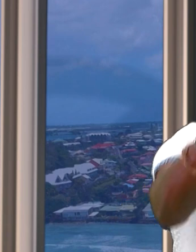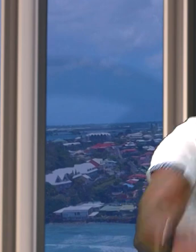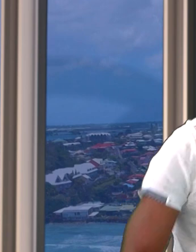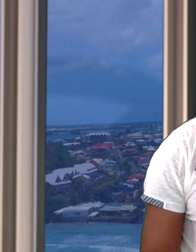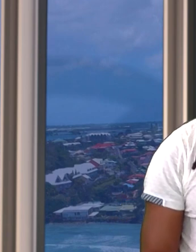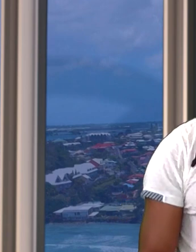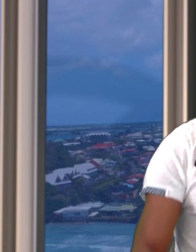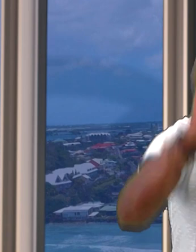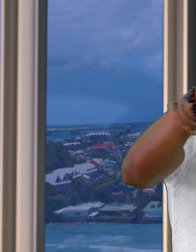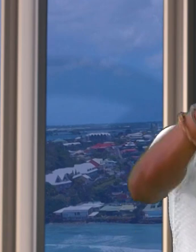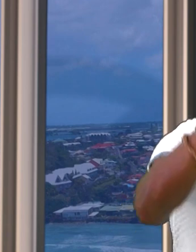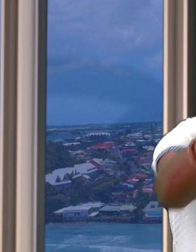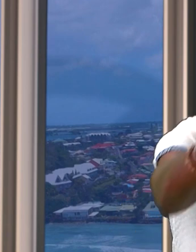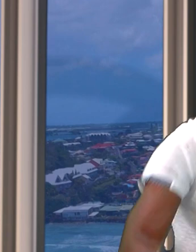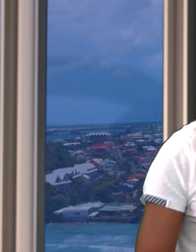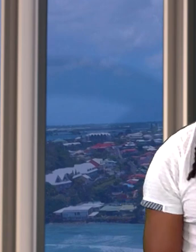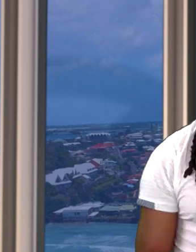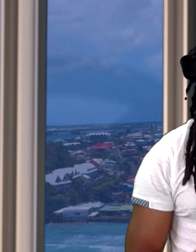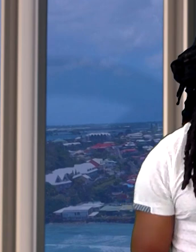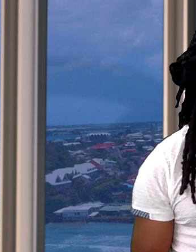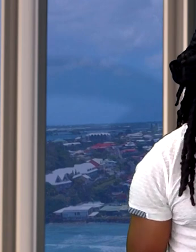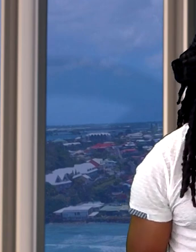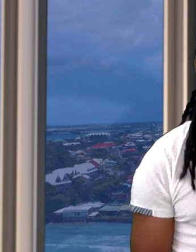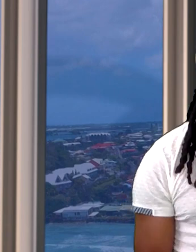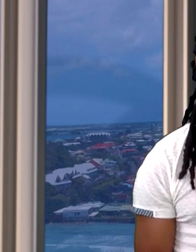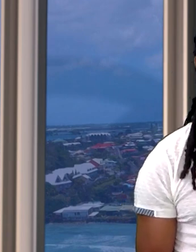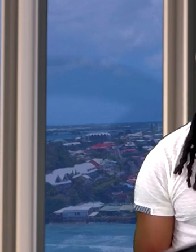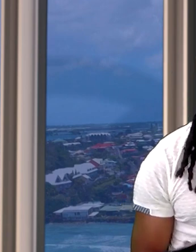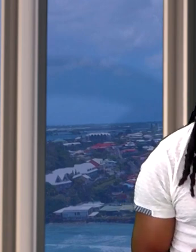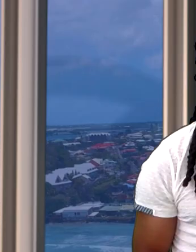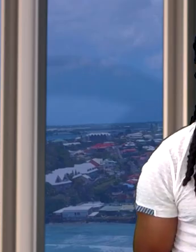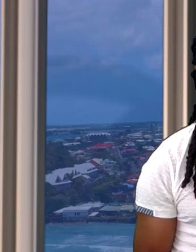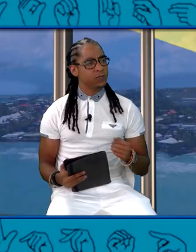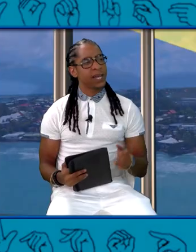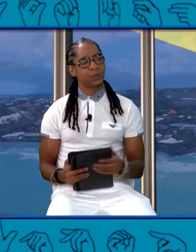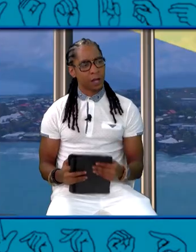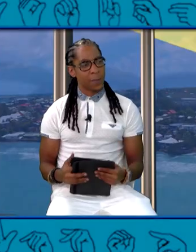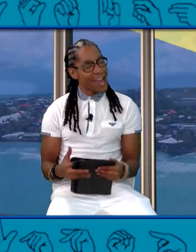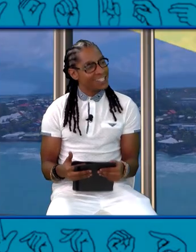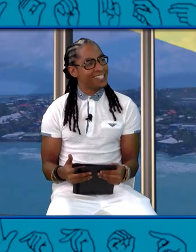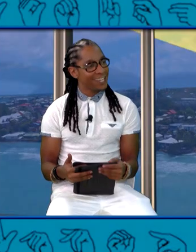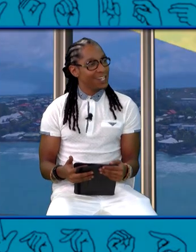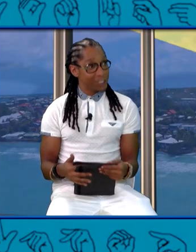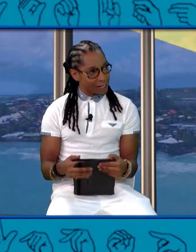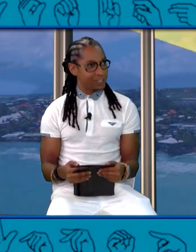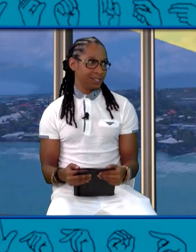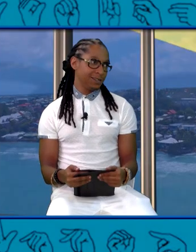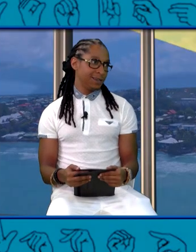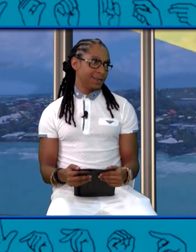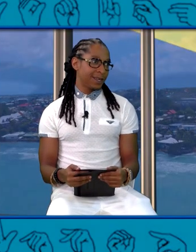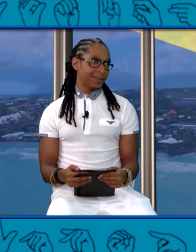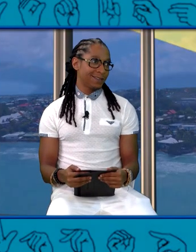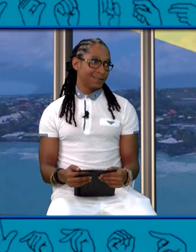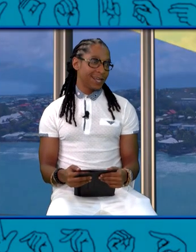love you, Guadeloupe, I love you, Martinique. Eh oui ! Alors, je sais que le programme du CERAC sera quand même assez chargé.